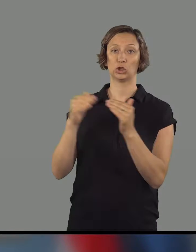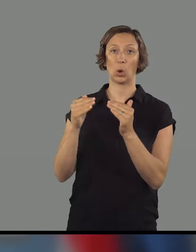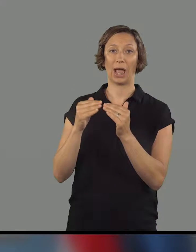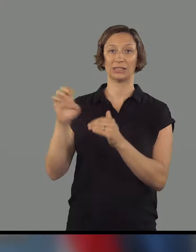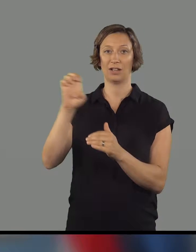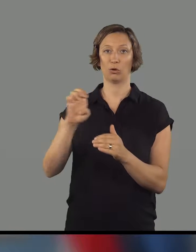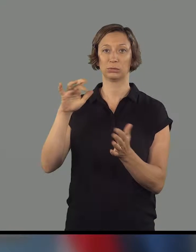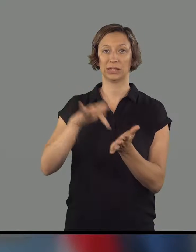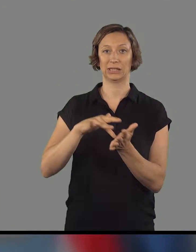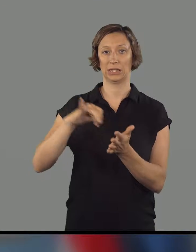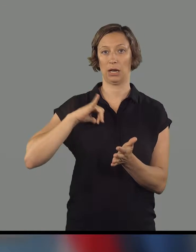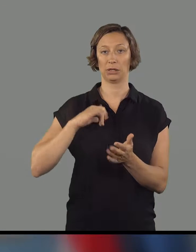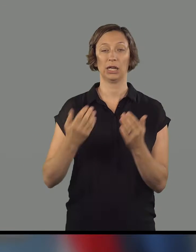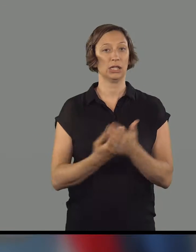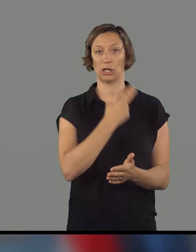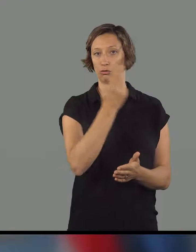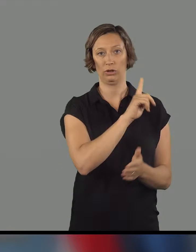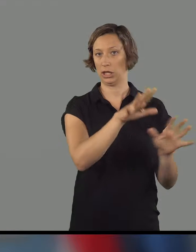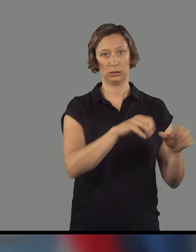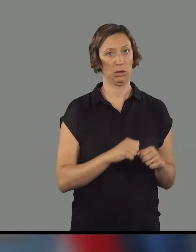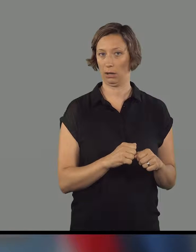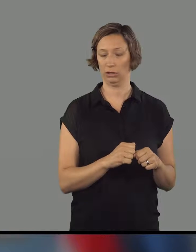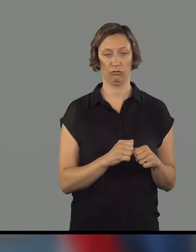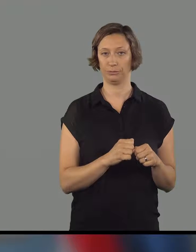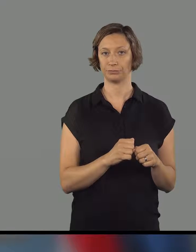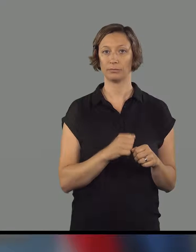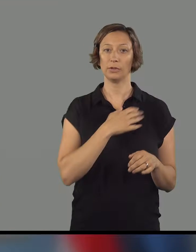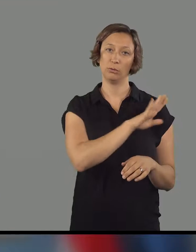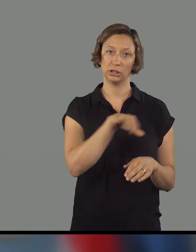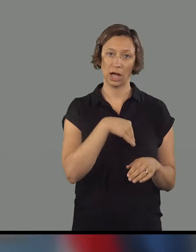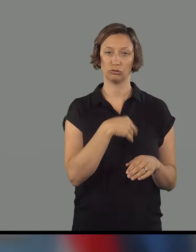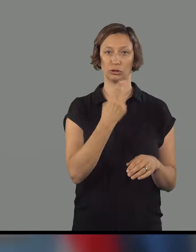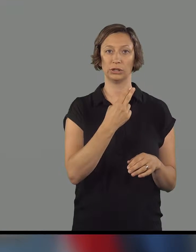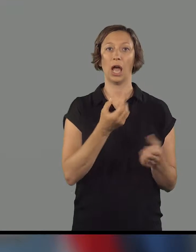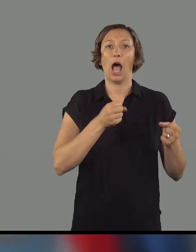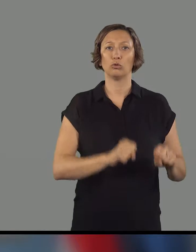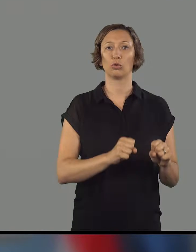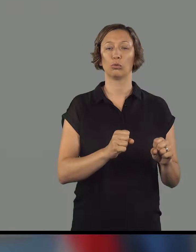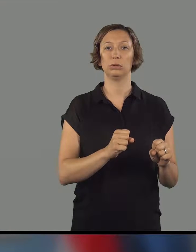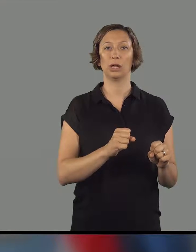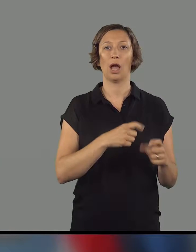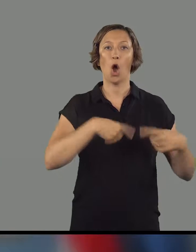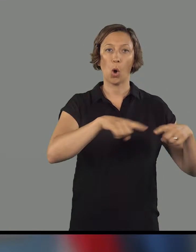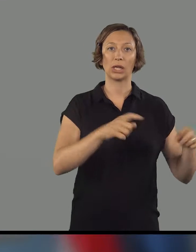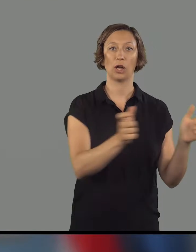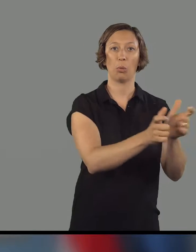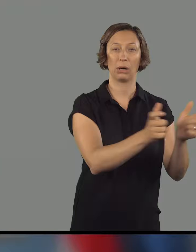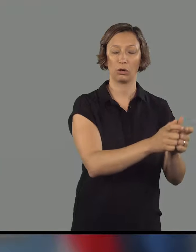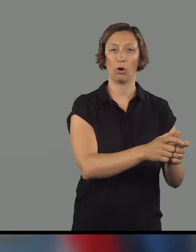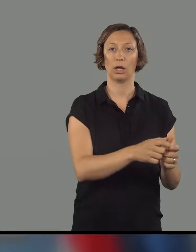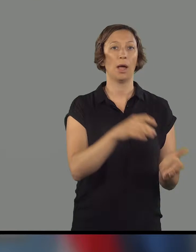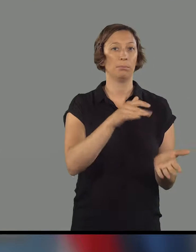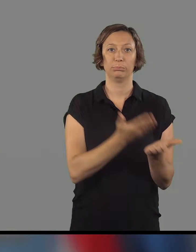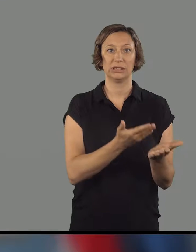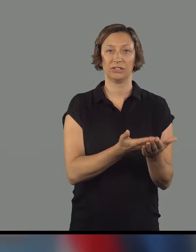soglasje Evropske centralne banke, kar pa je za Slovenijo nesprejemljivo, saj je po našem avtonomija organov pregona bistvena prvina